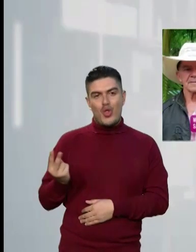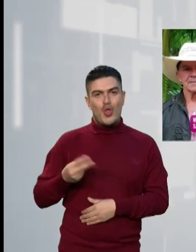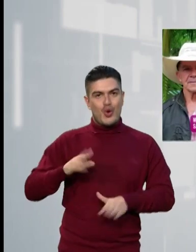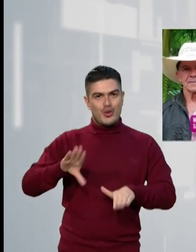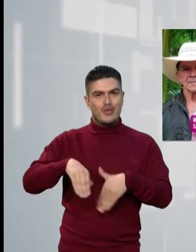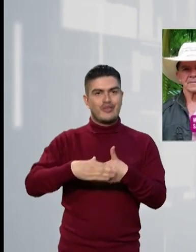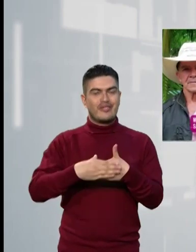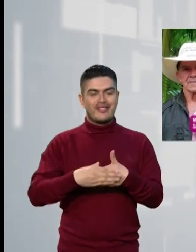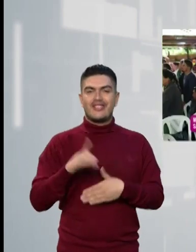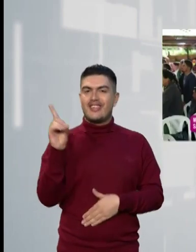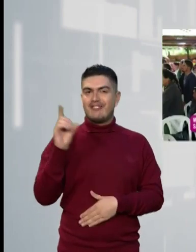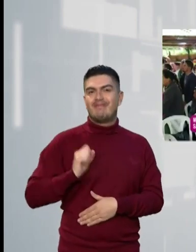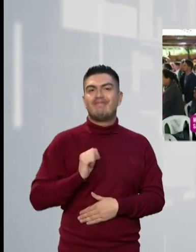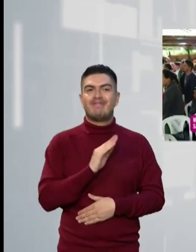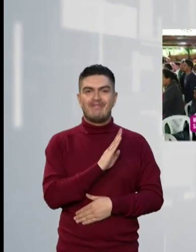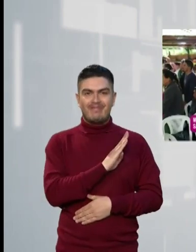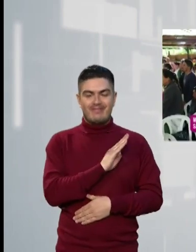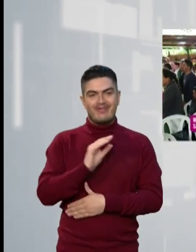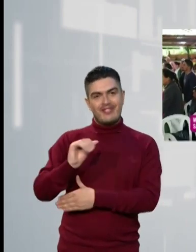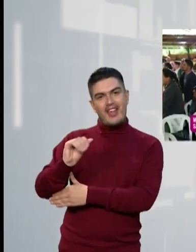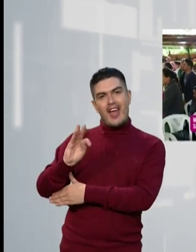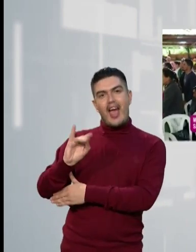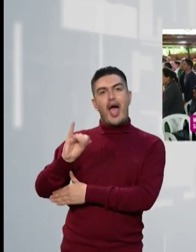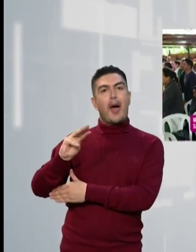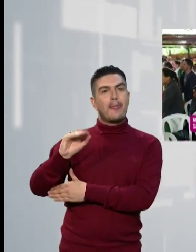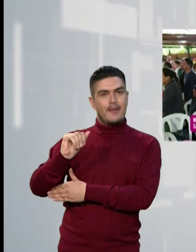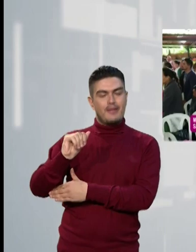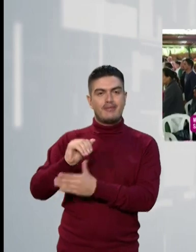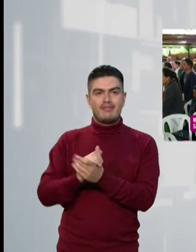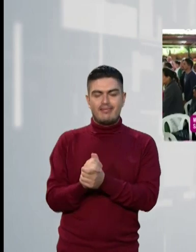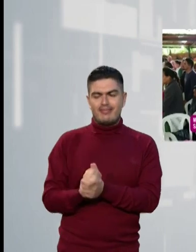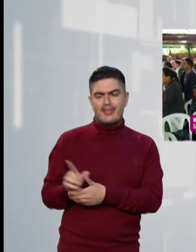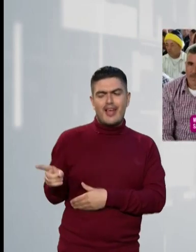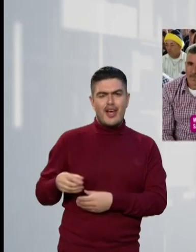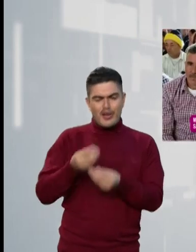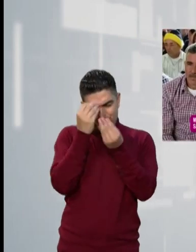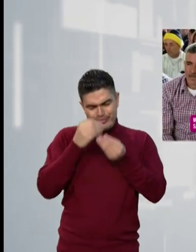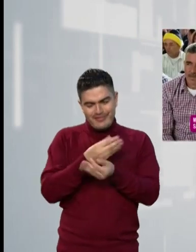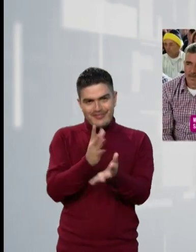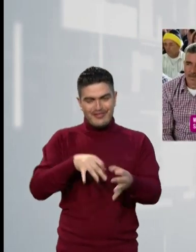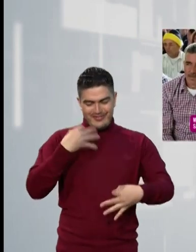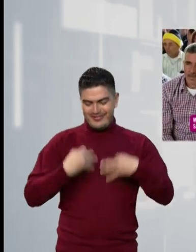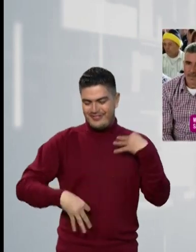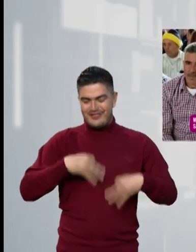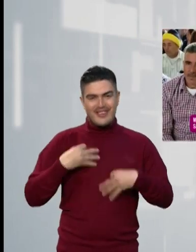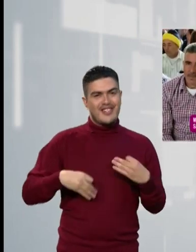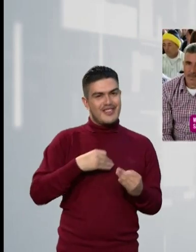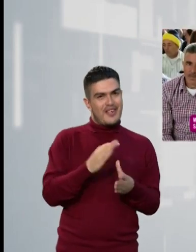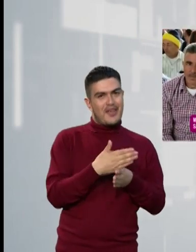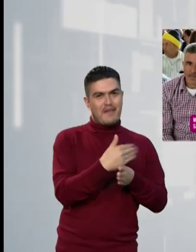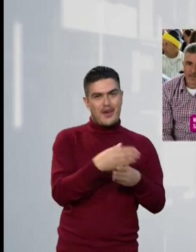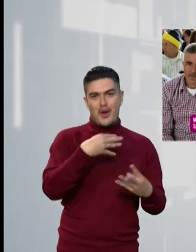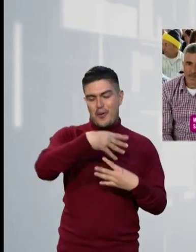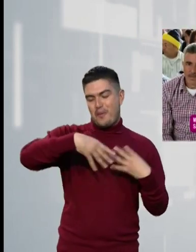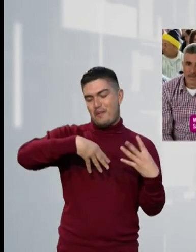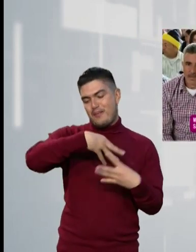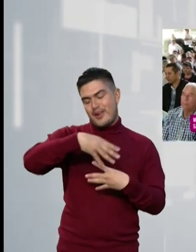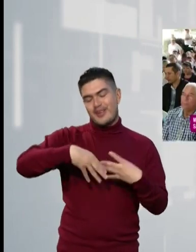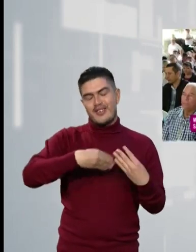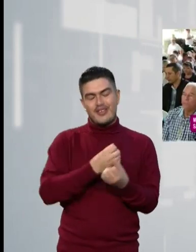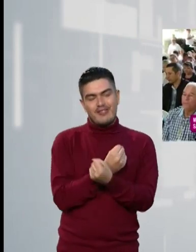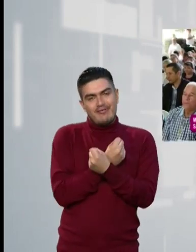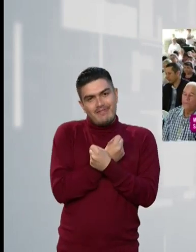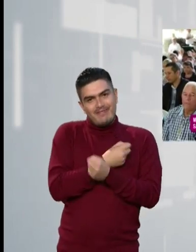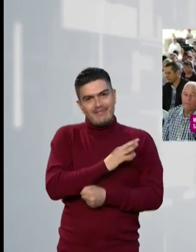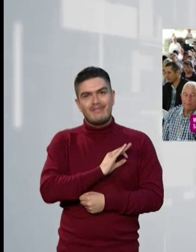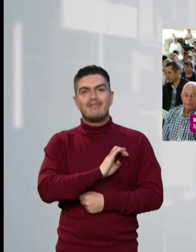y Santa Bárbara y comparten su alegría de haber vivido la experiencia de la fe y del amor en este encuentro Rivera concluye